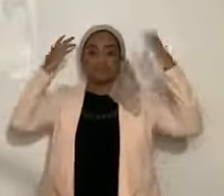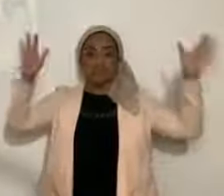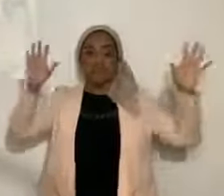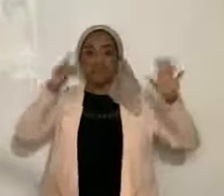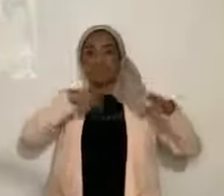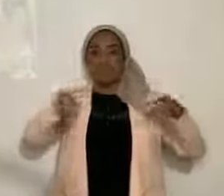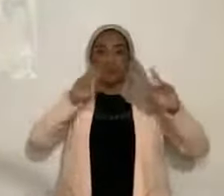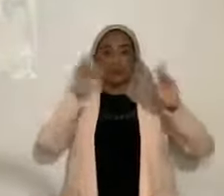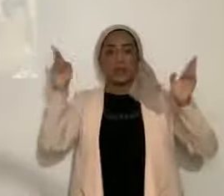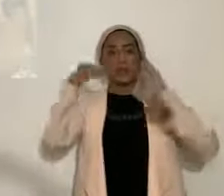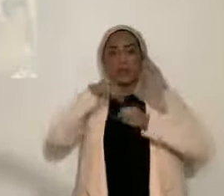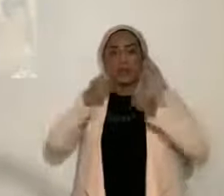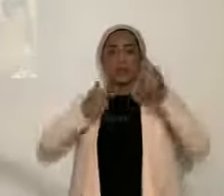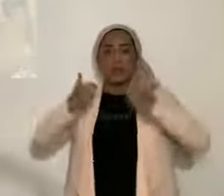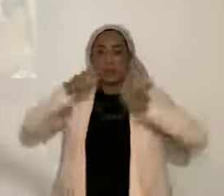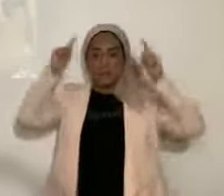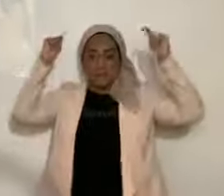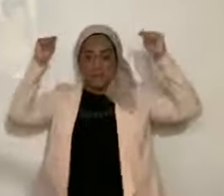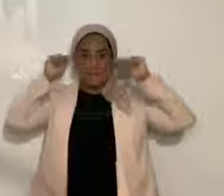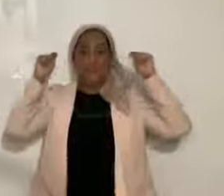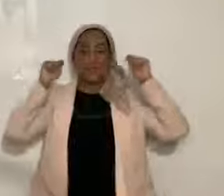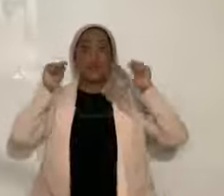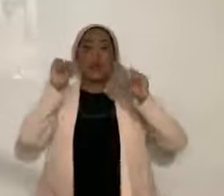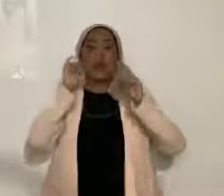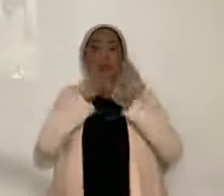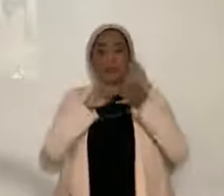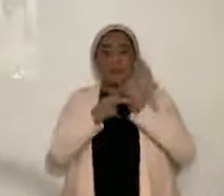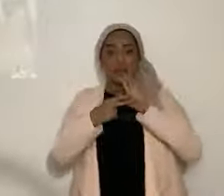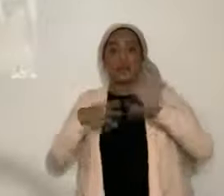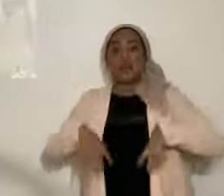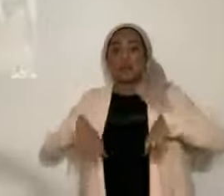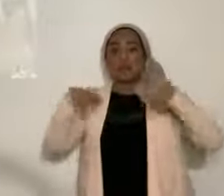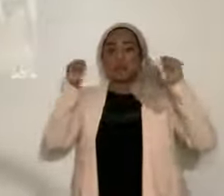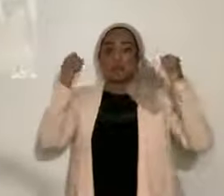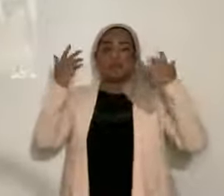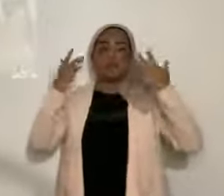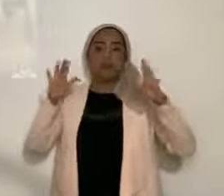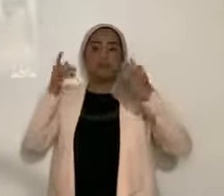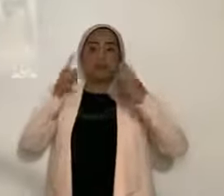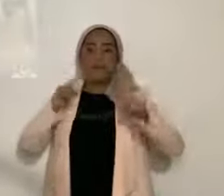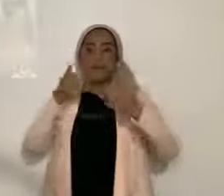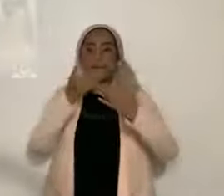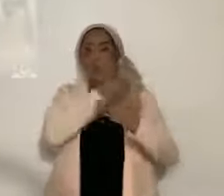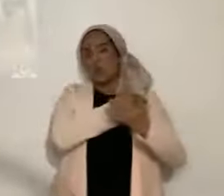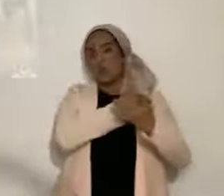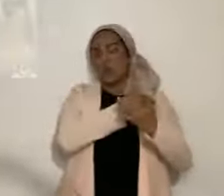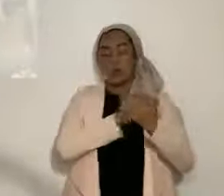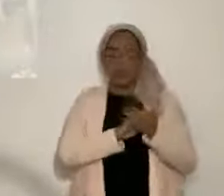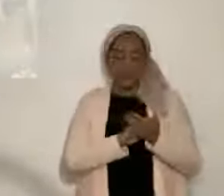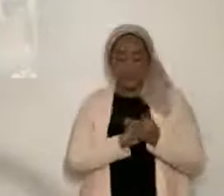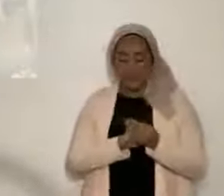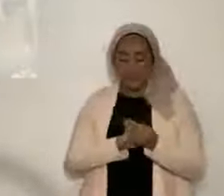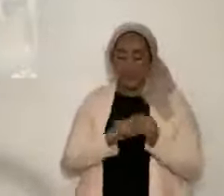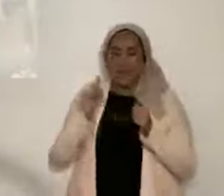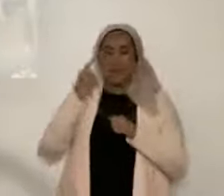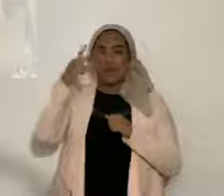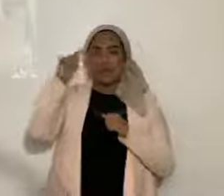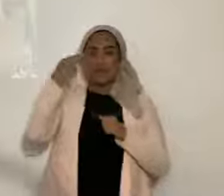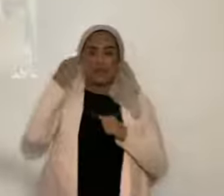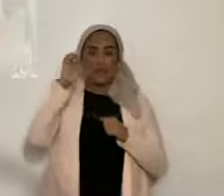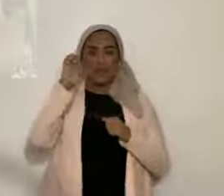gran tribulación y que por lo tanto el natsal ya había sucedido. Entonces, en 1